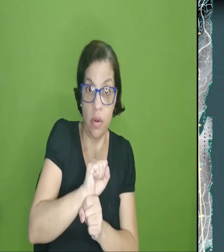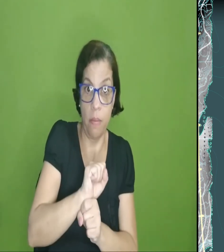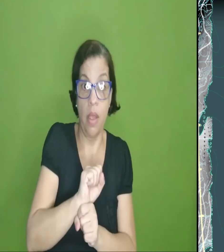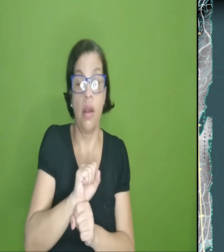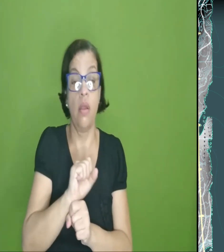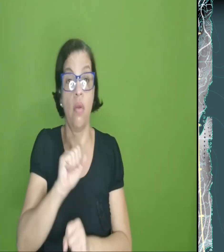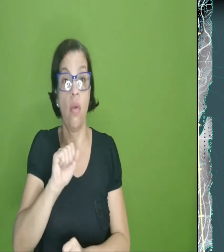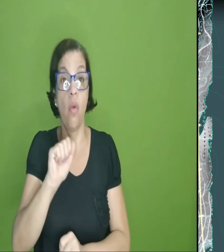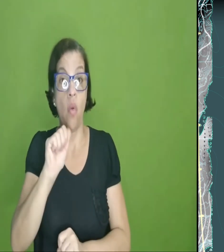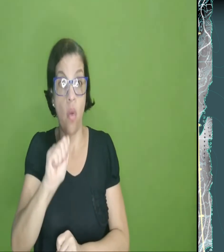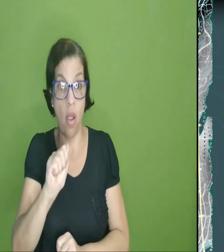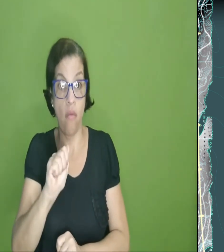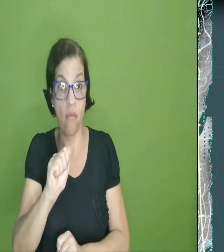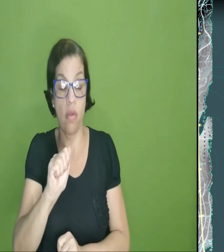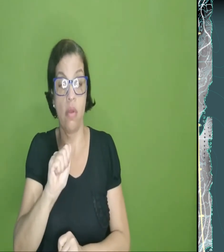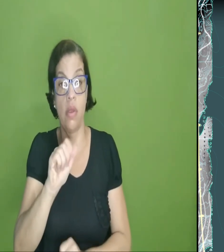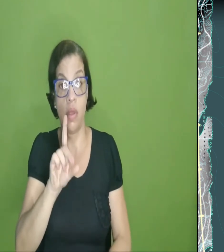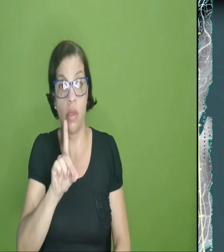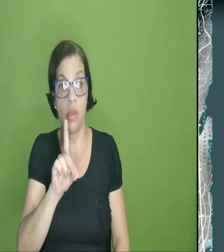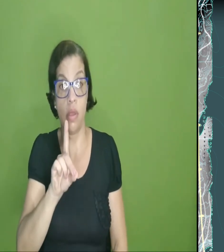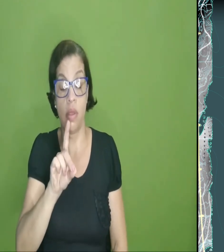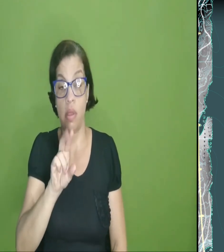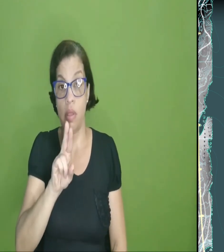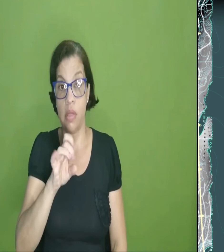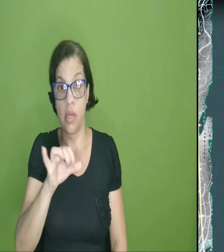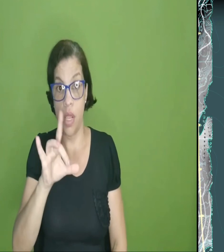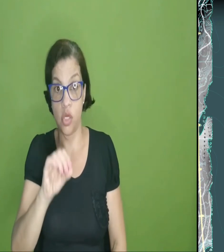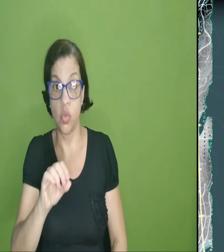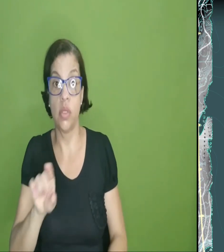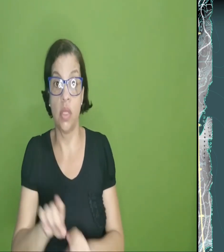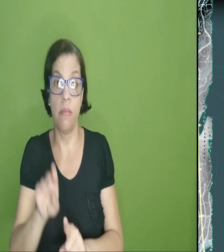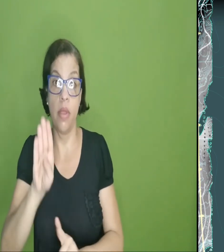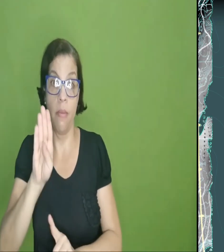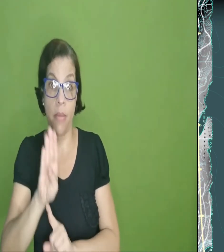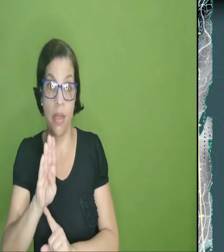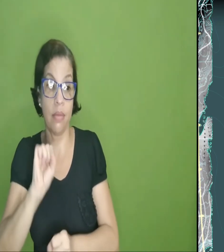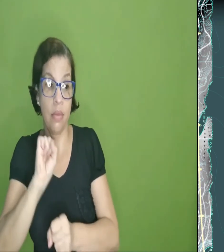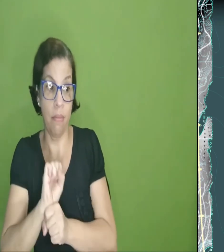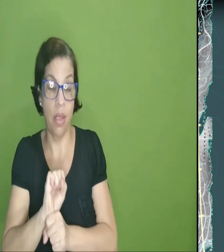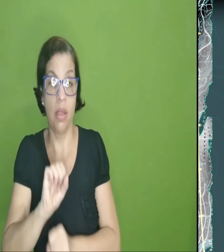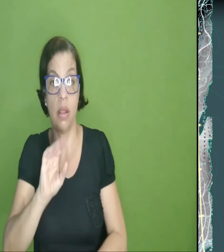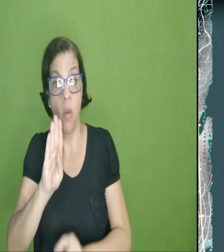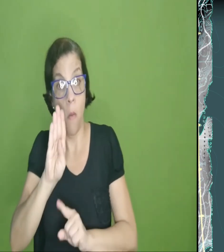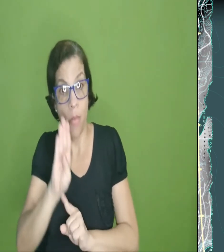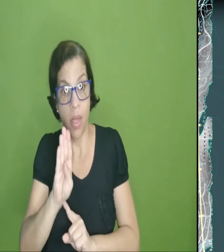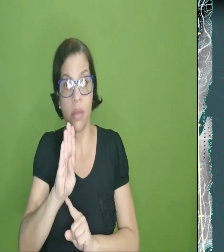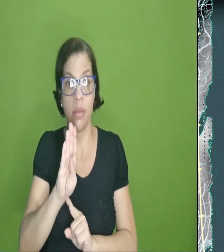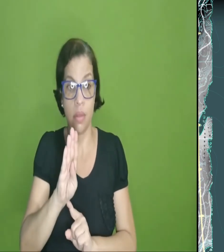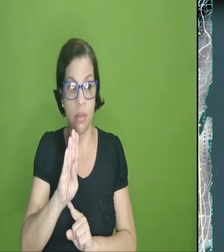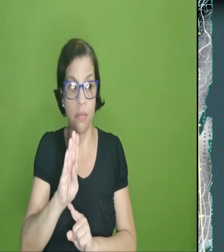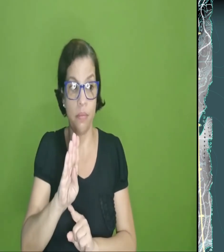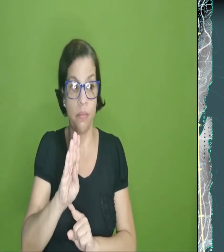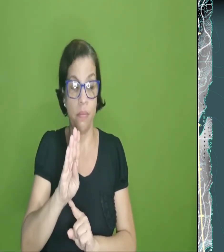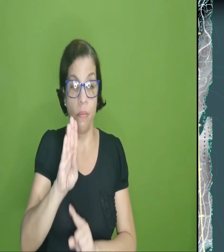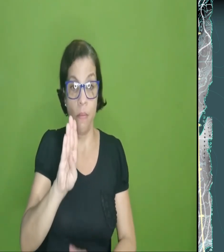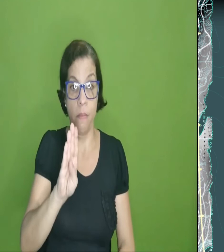e beta-bloqueadores, quando bloqueiam receptores beta-adrenérgicos. Os